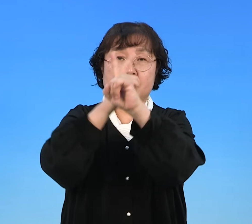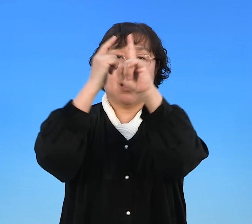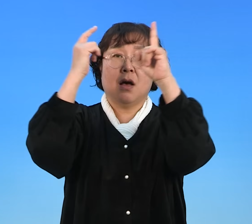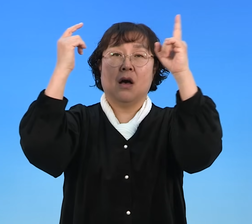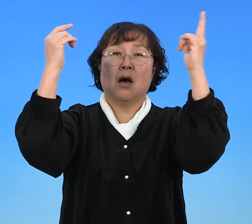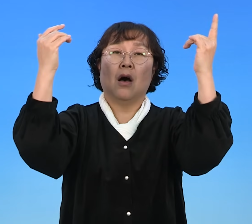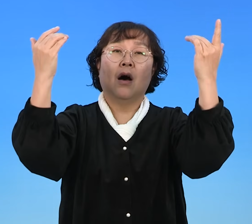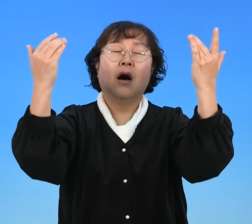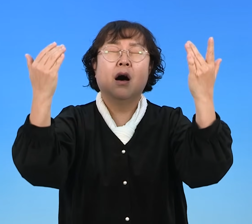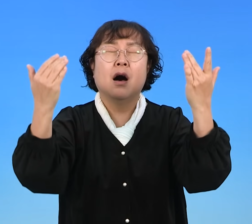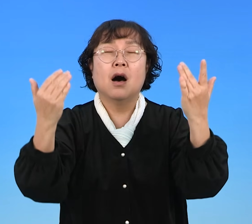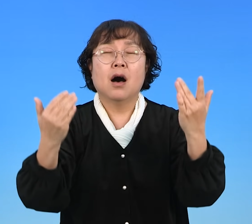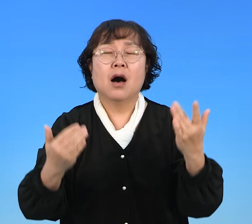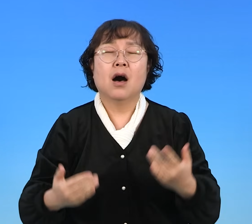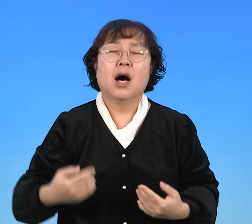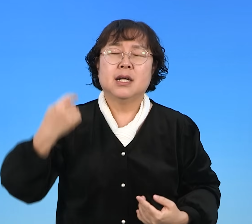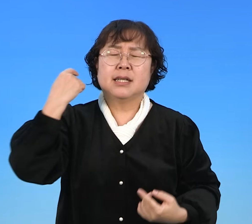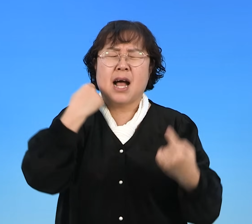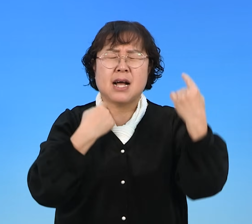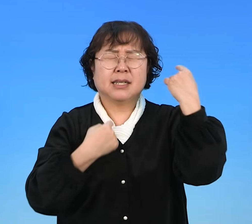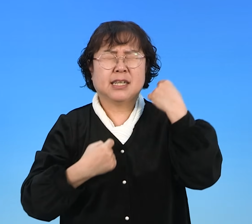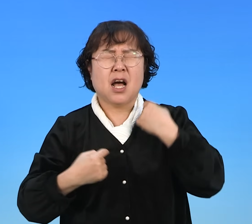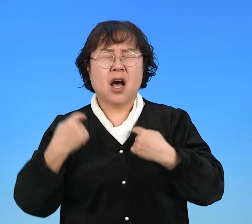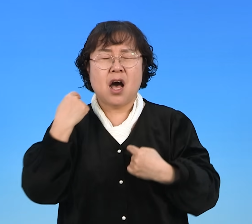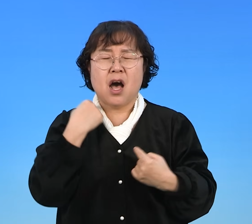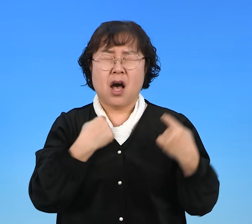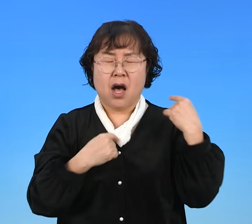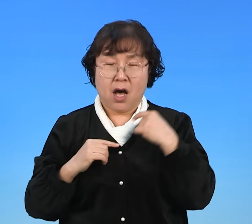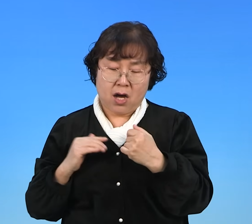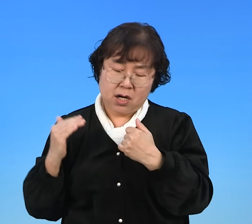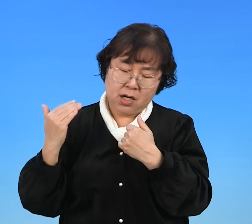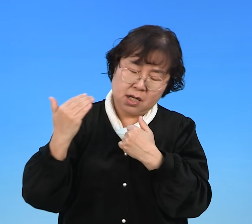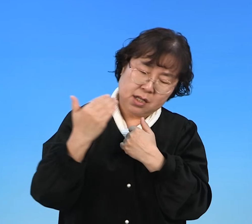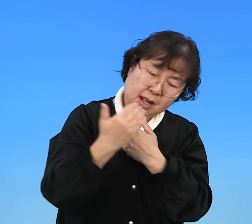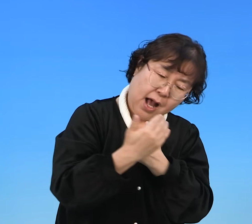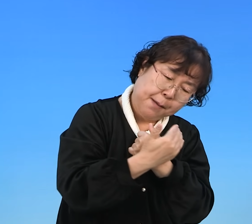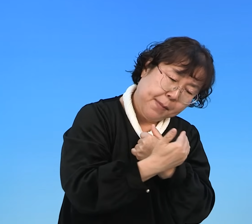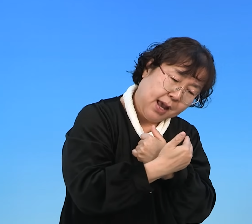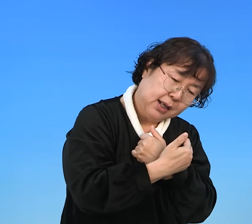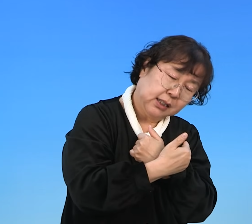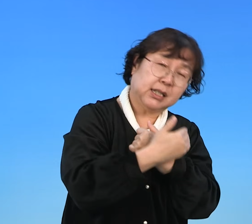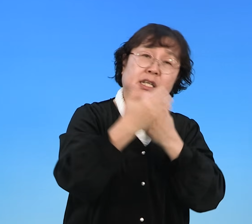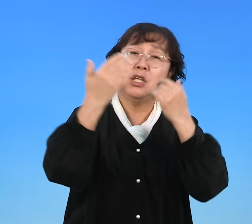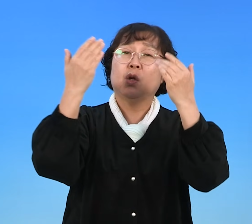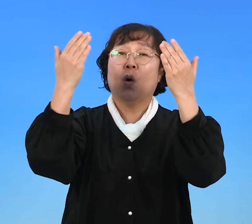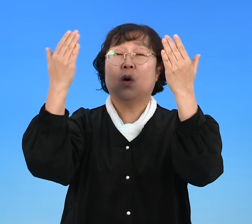하나님의 일하심을 선포합니다. 상처를 싸매시도다.